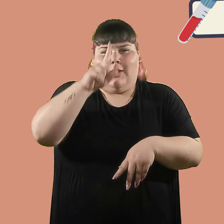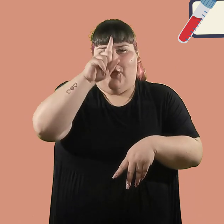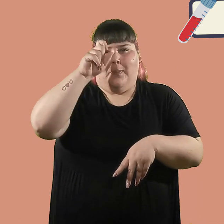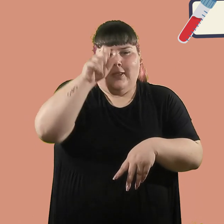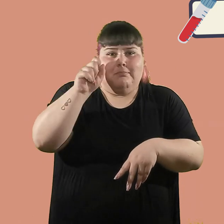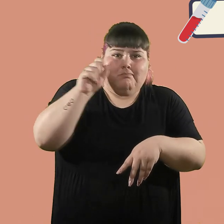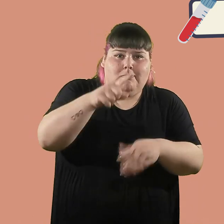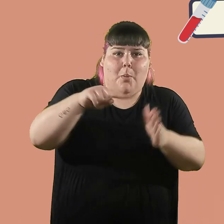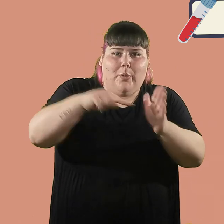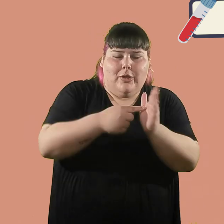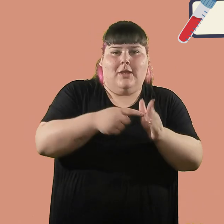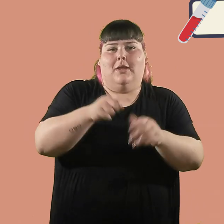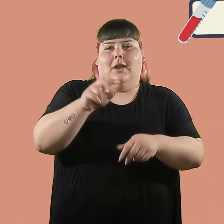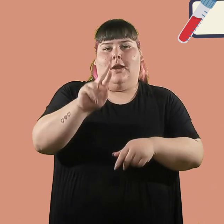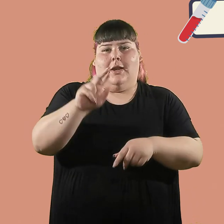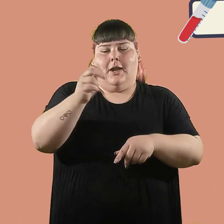Buenos Aires.